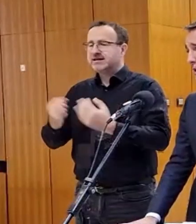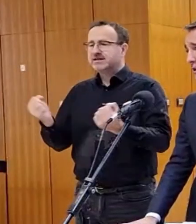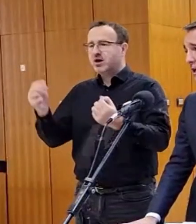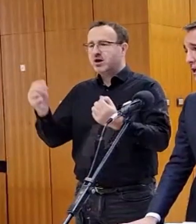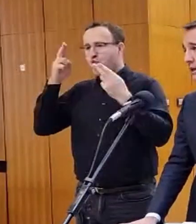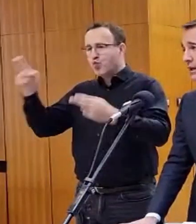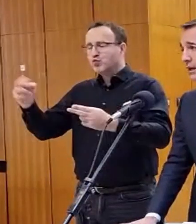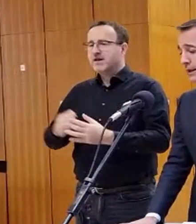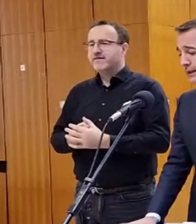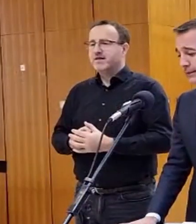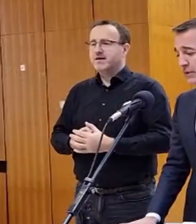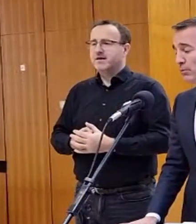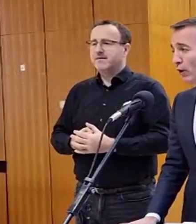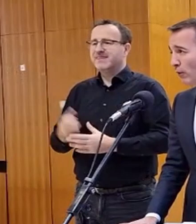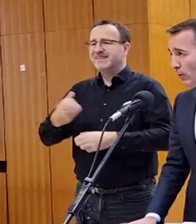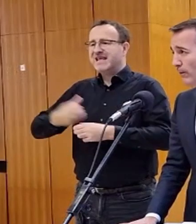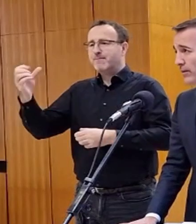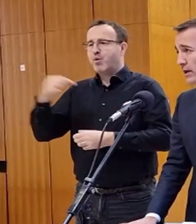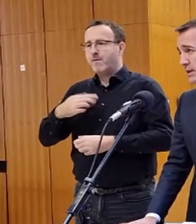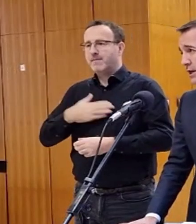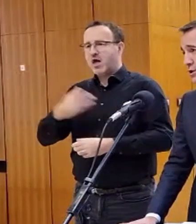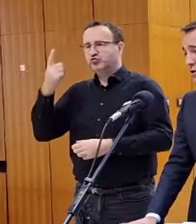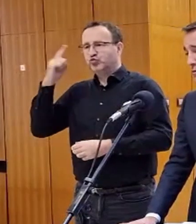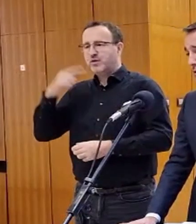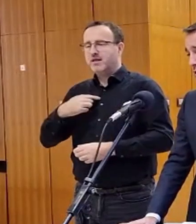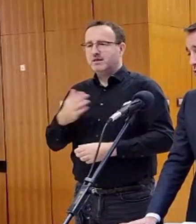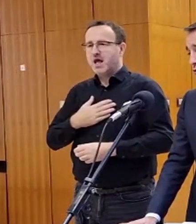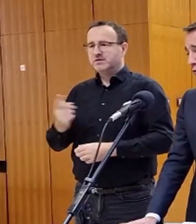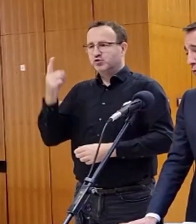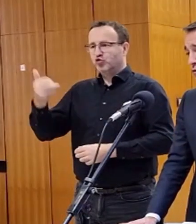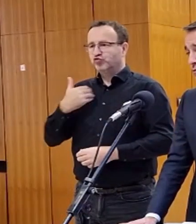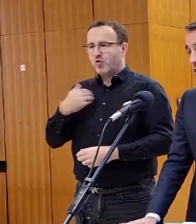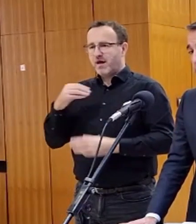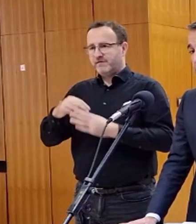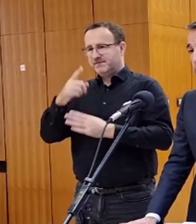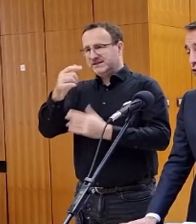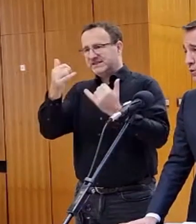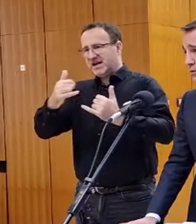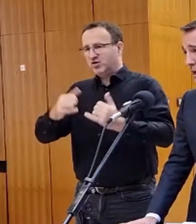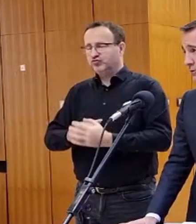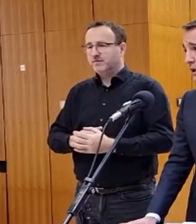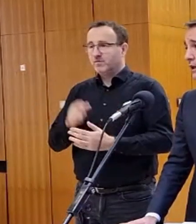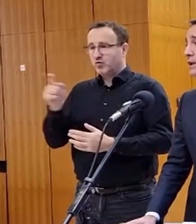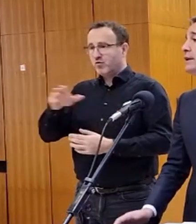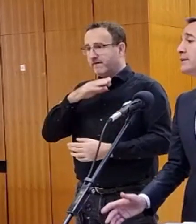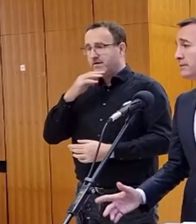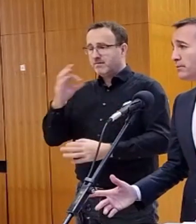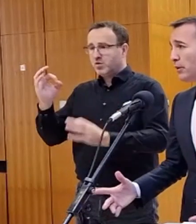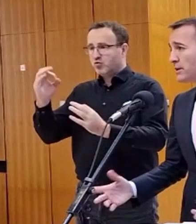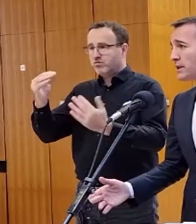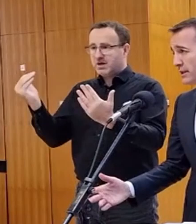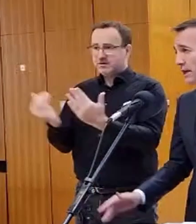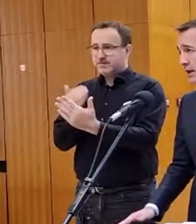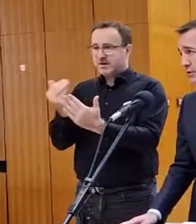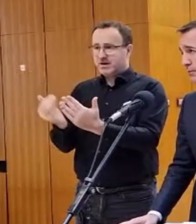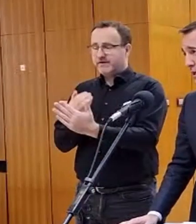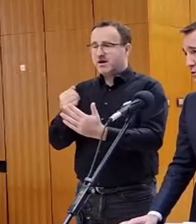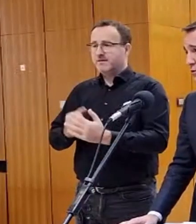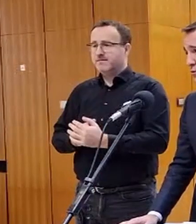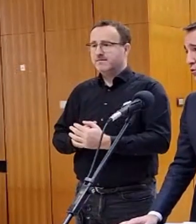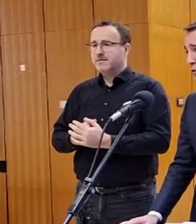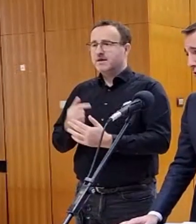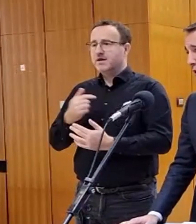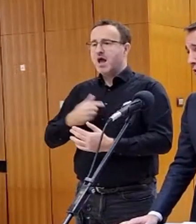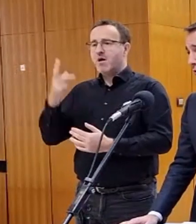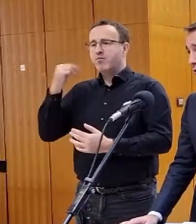zrýchlenie uznávania diplomov z našich škôl. Takže toto považujem tiež za veľmi dobrú správu. Pomyslene strihal som